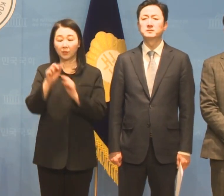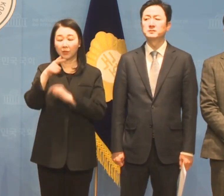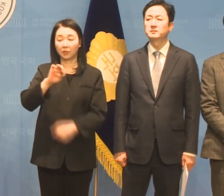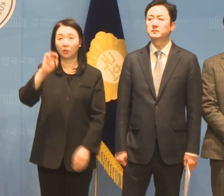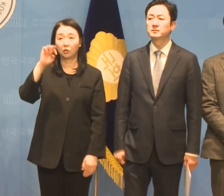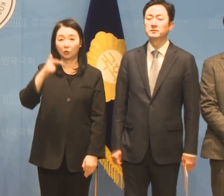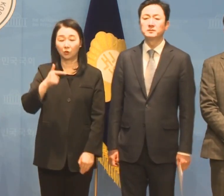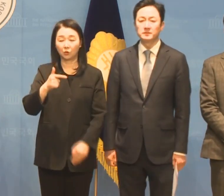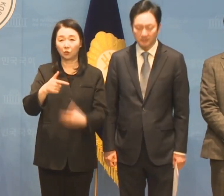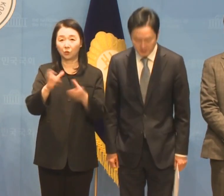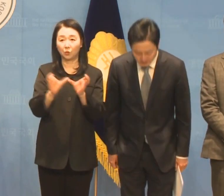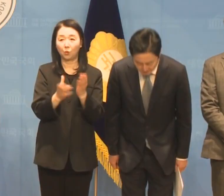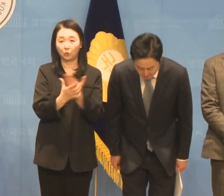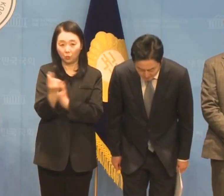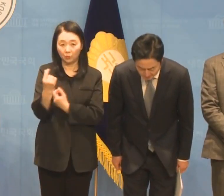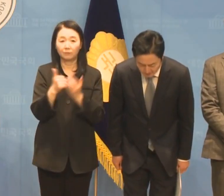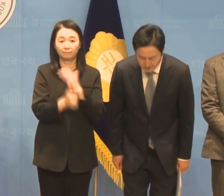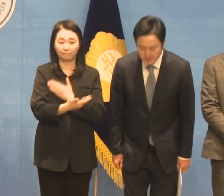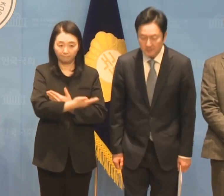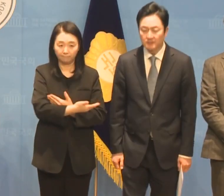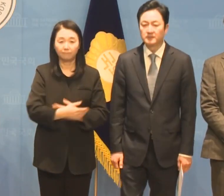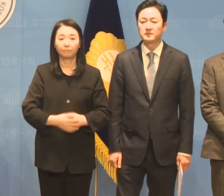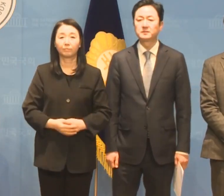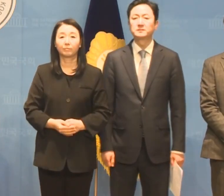이승훈 공동대표입니다.